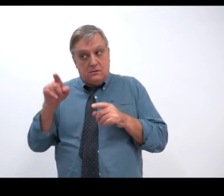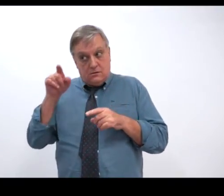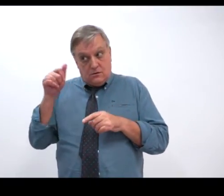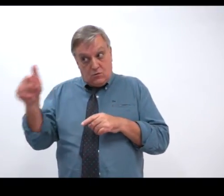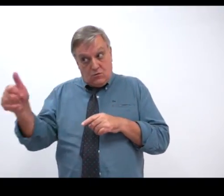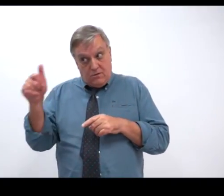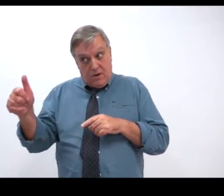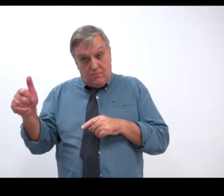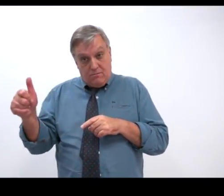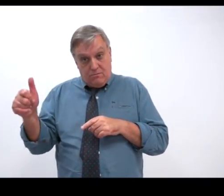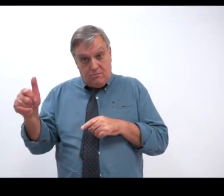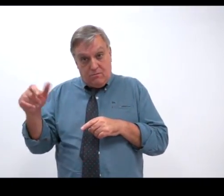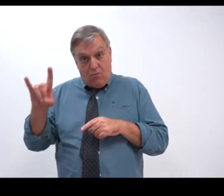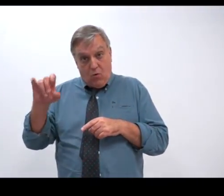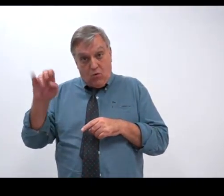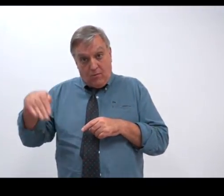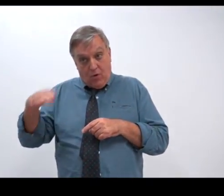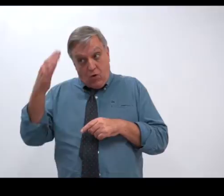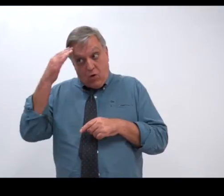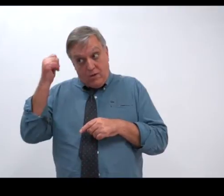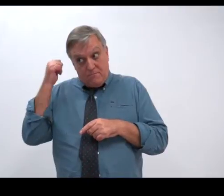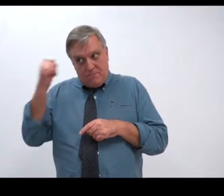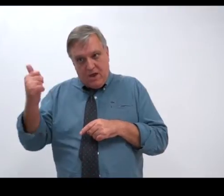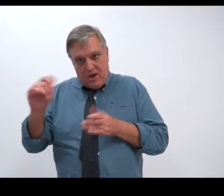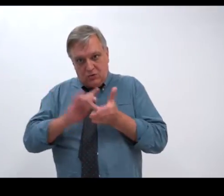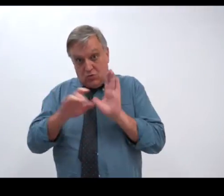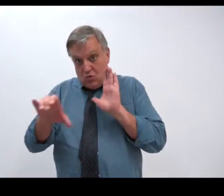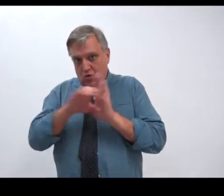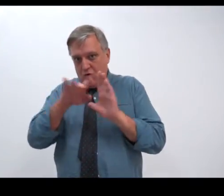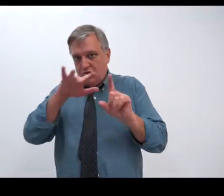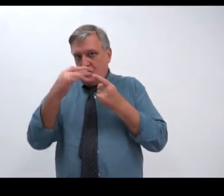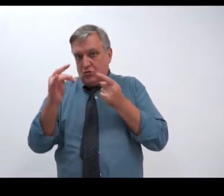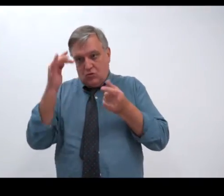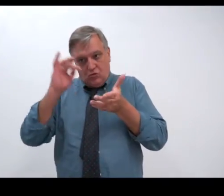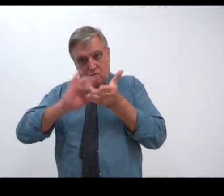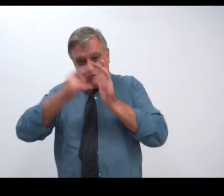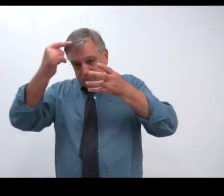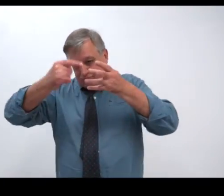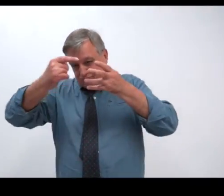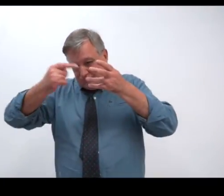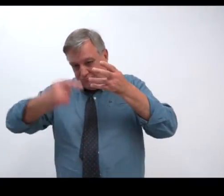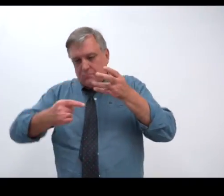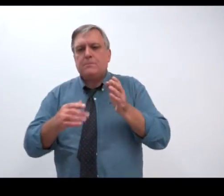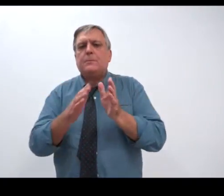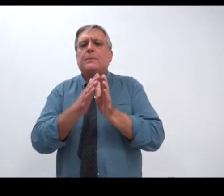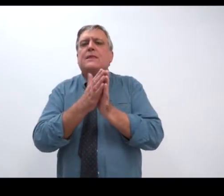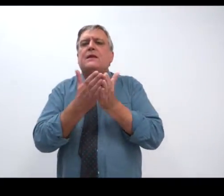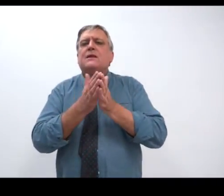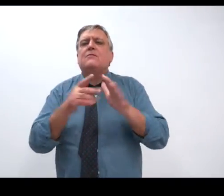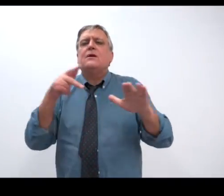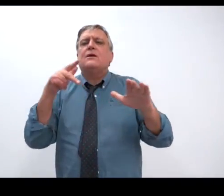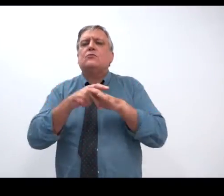de se familiariser avec cette culture sourde dont il connaît intimement tous les codes sociaux et tous les aspects.